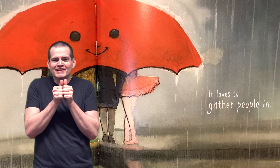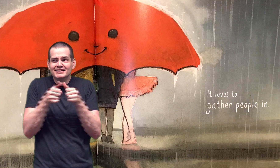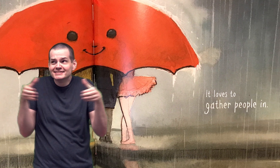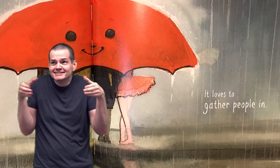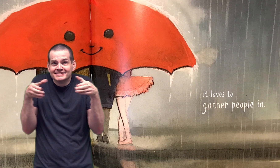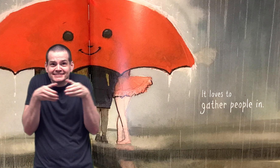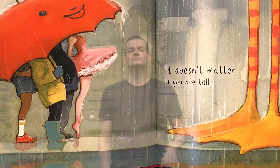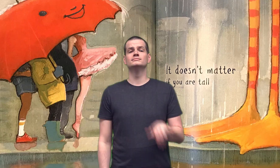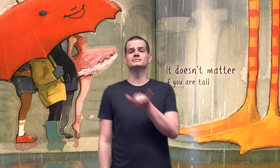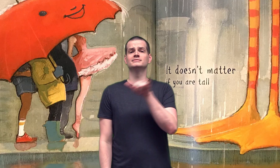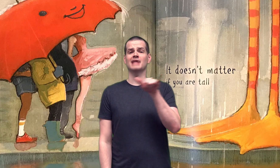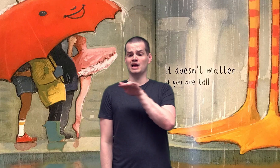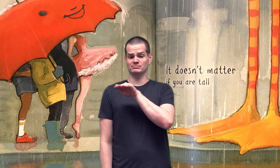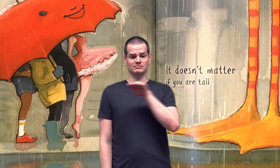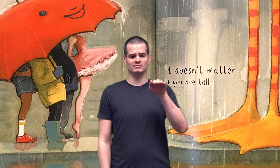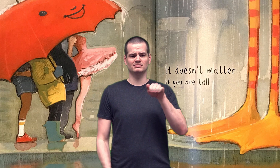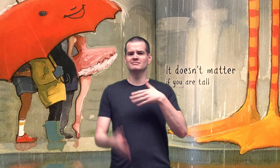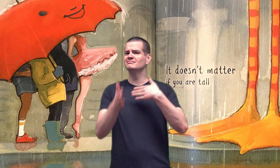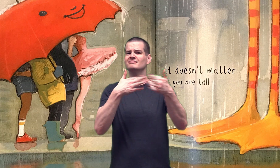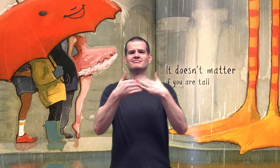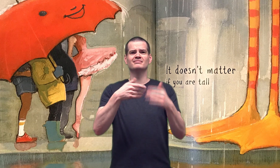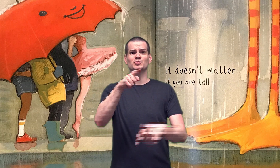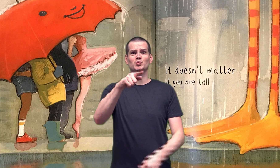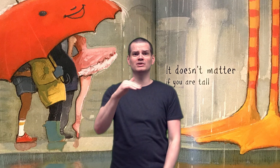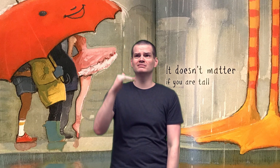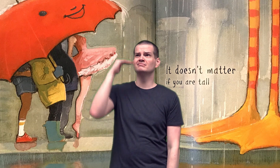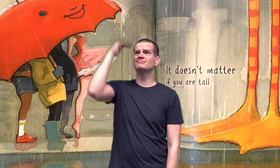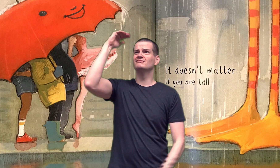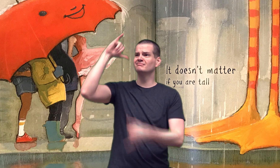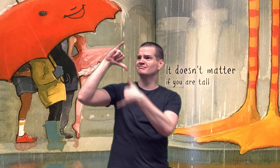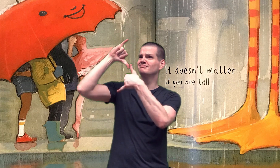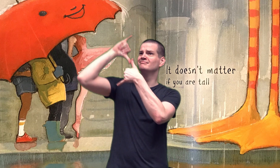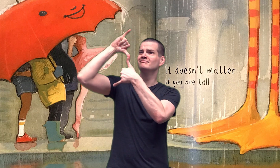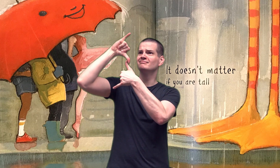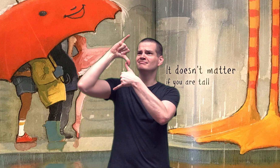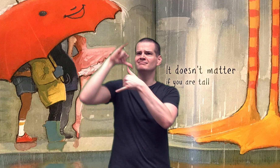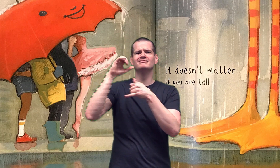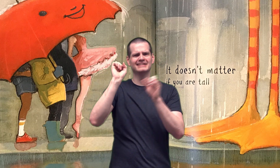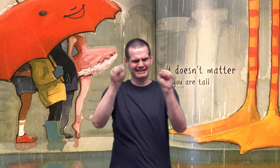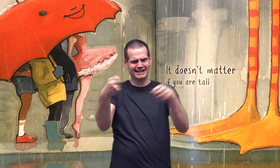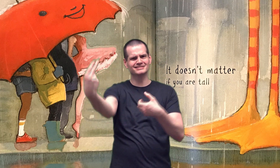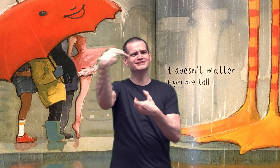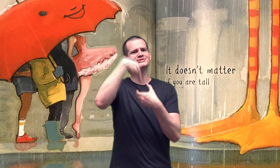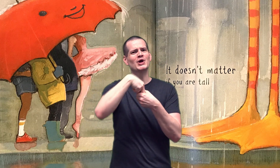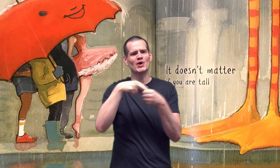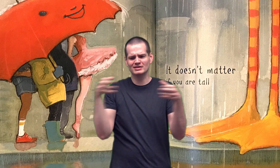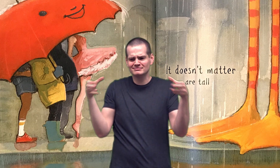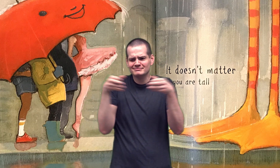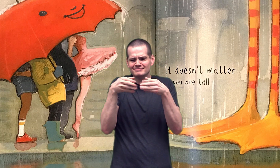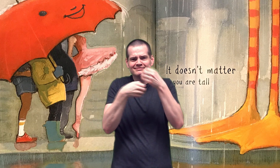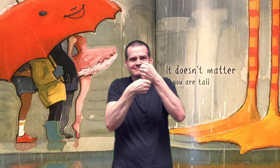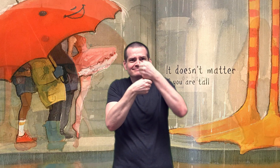paraguas. Y no importa el tamaño, no puede ser muy alto, igual puede estar bajo el paraguas.